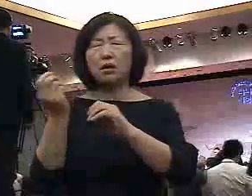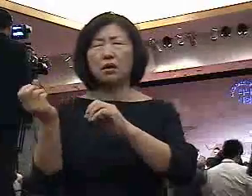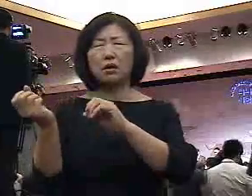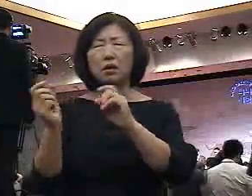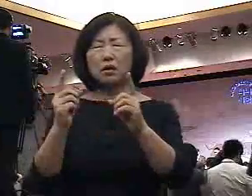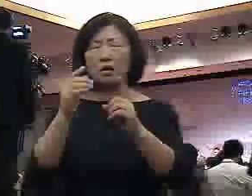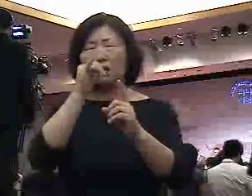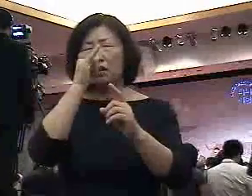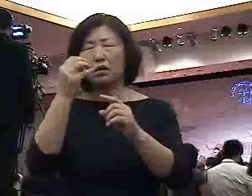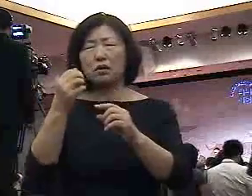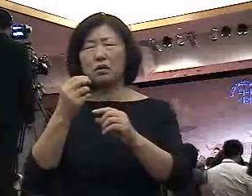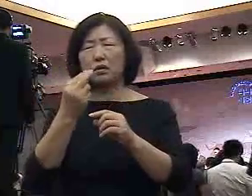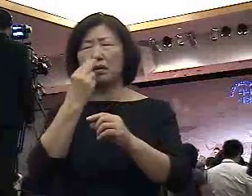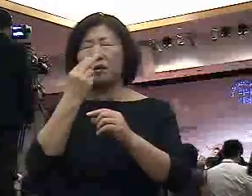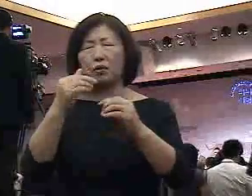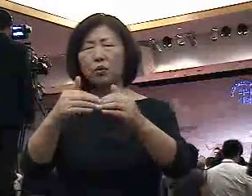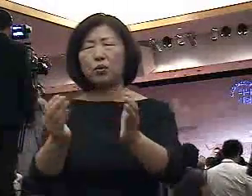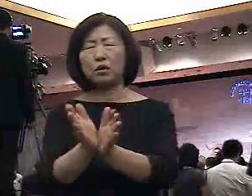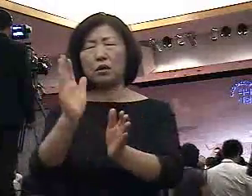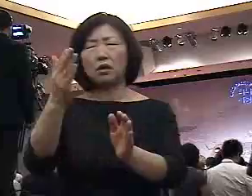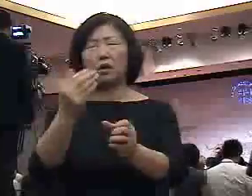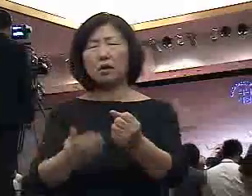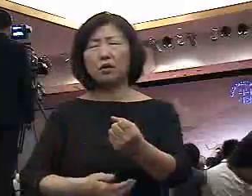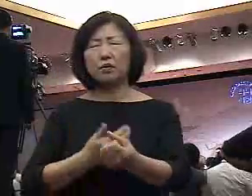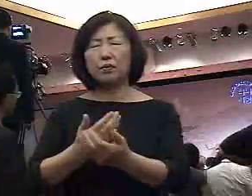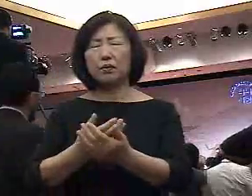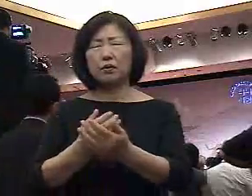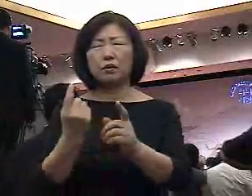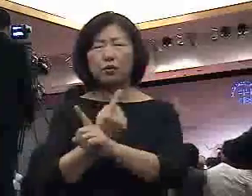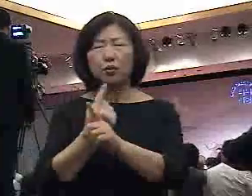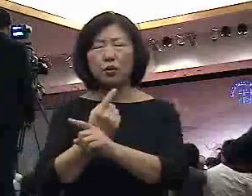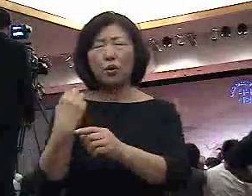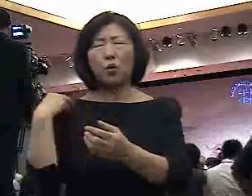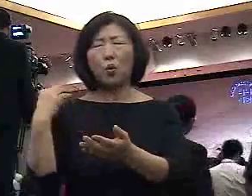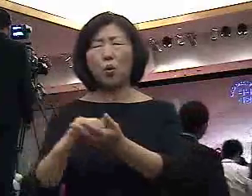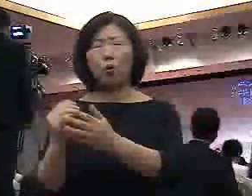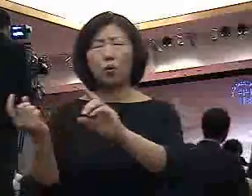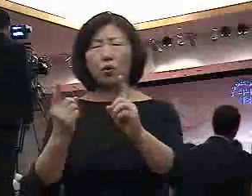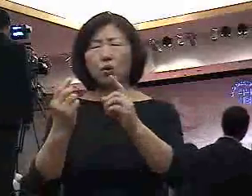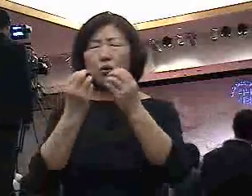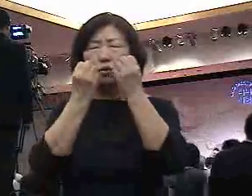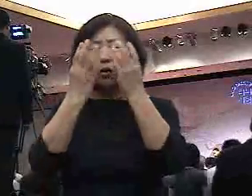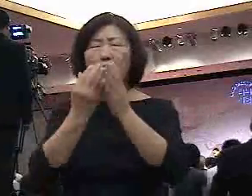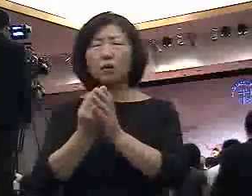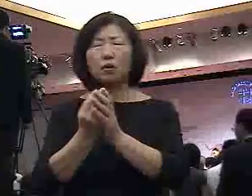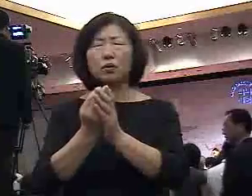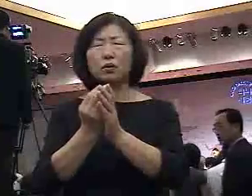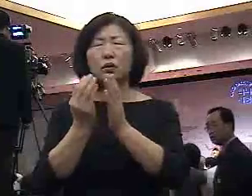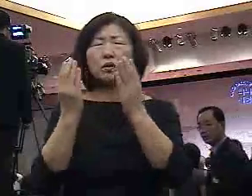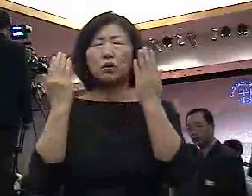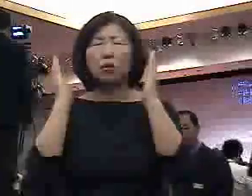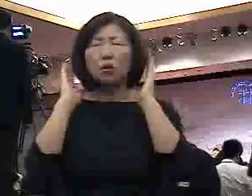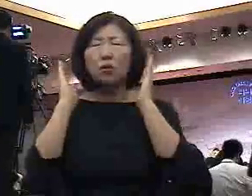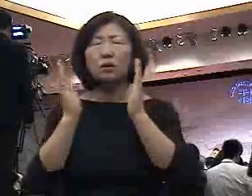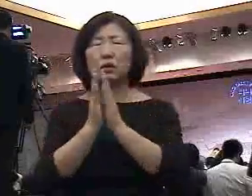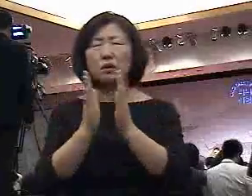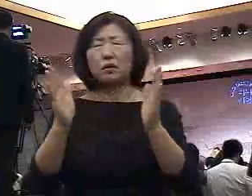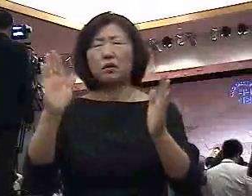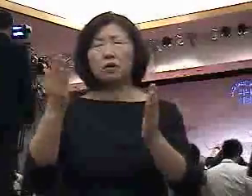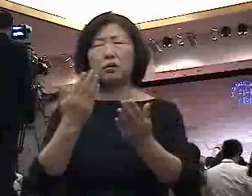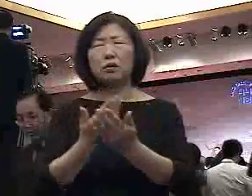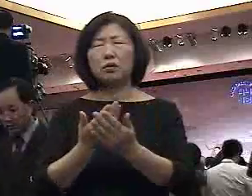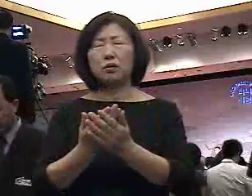생명의 공동체가 되게 하옵소서. 치유와 회복이 일어나는 새로운 학기가 되게 하옵소서.